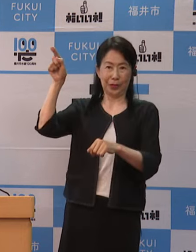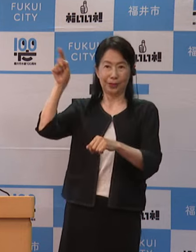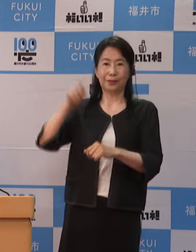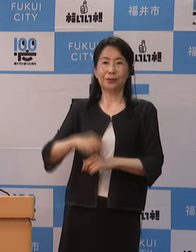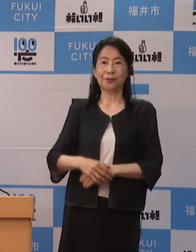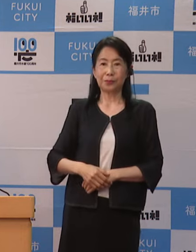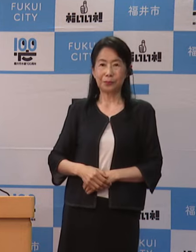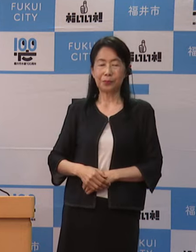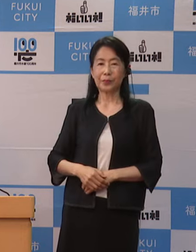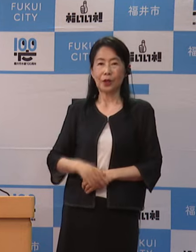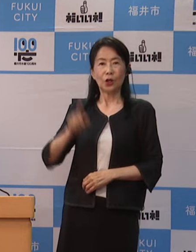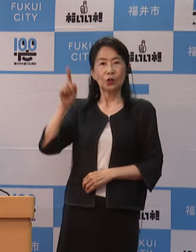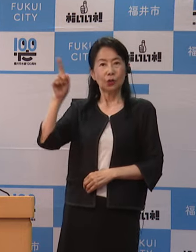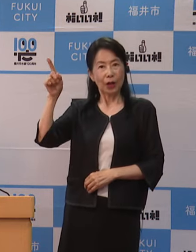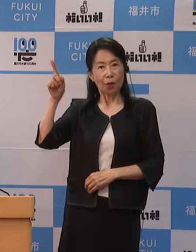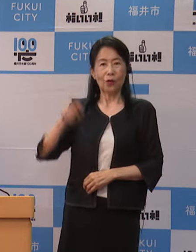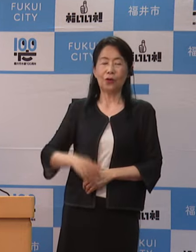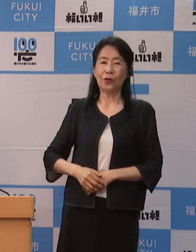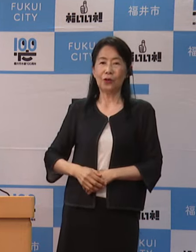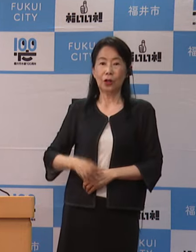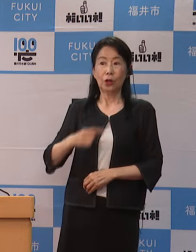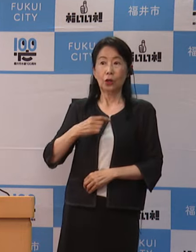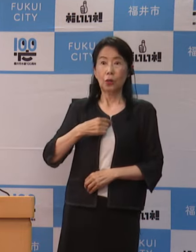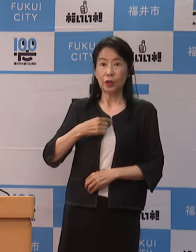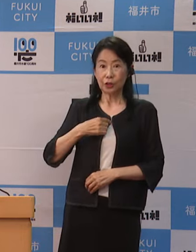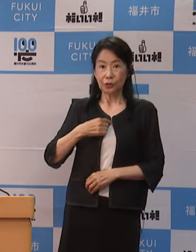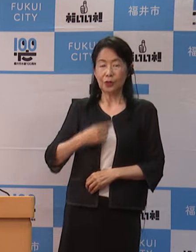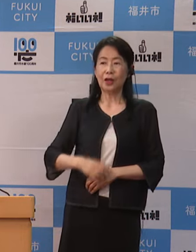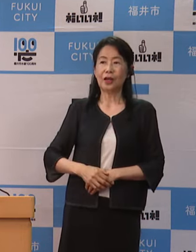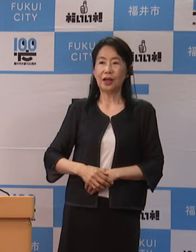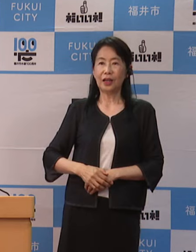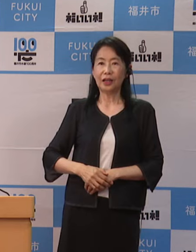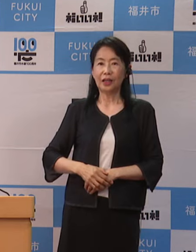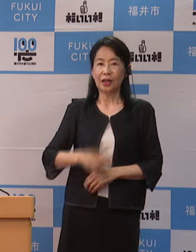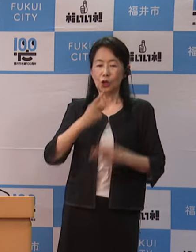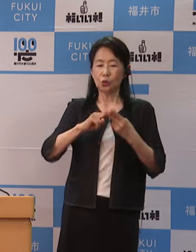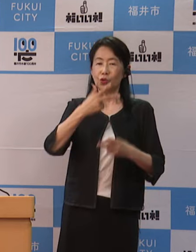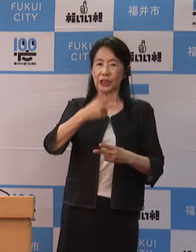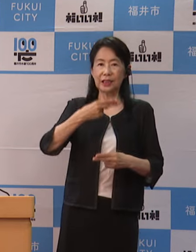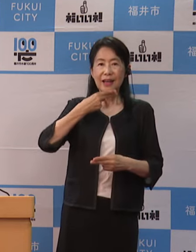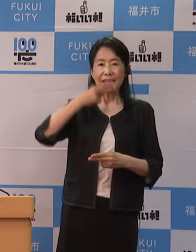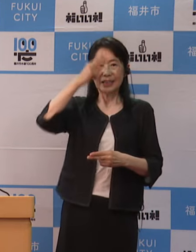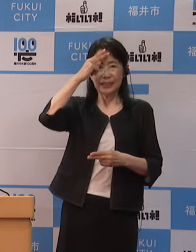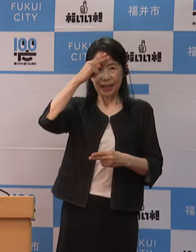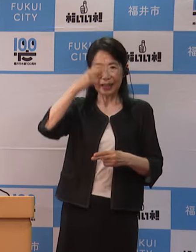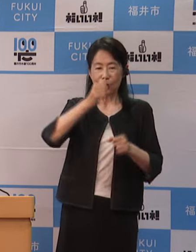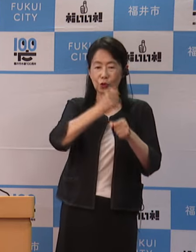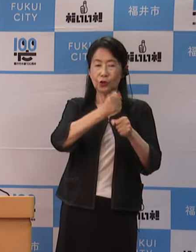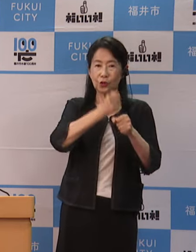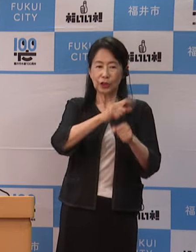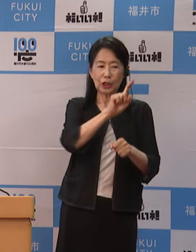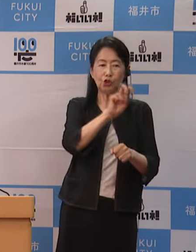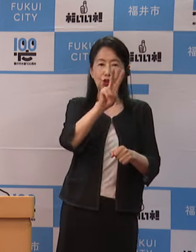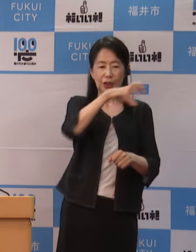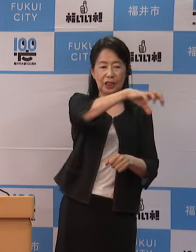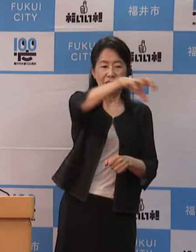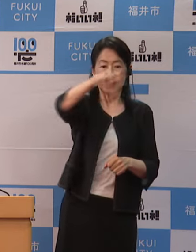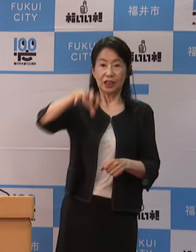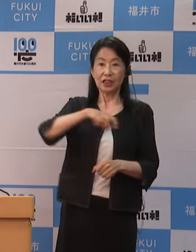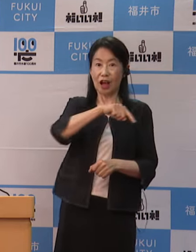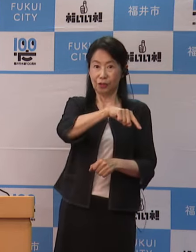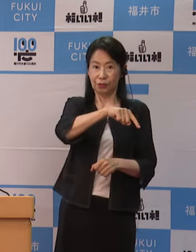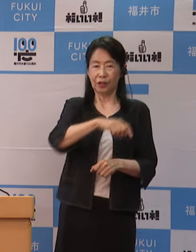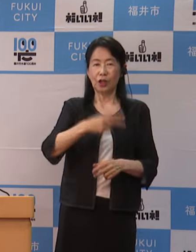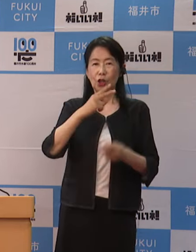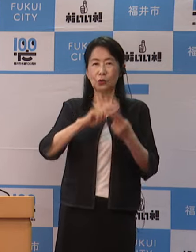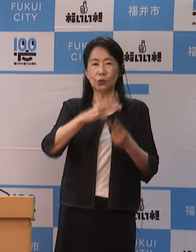ですよね。そういったことを我々酒12の酒蔵があってですね、そこで集まって新酒の、これは